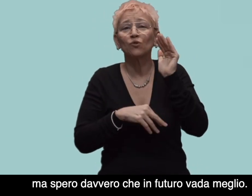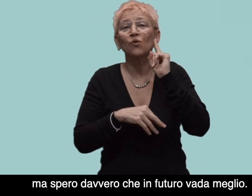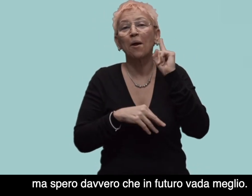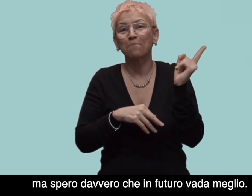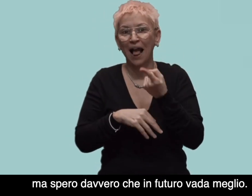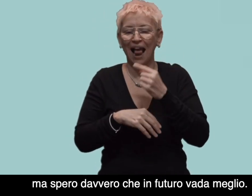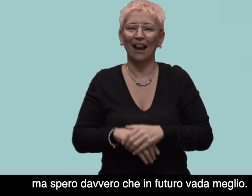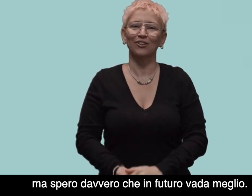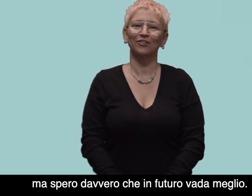meglio